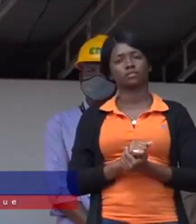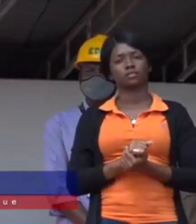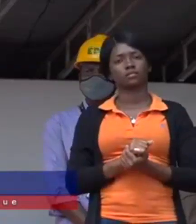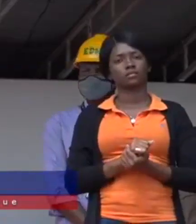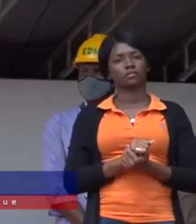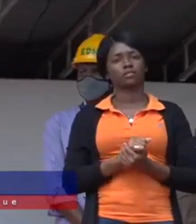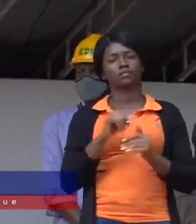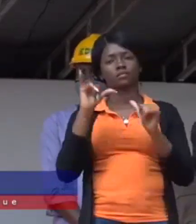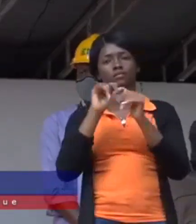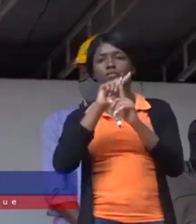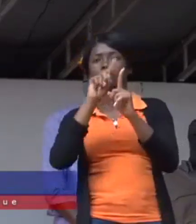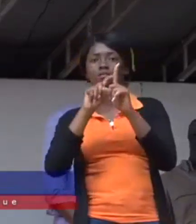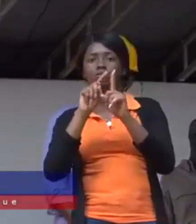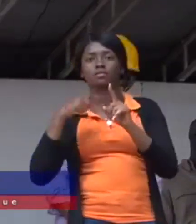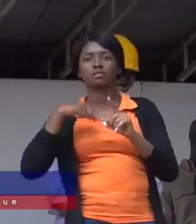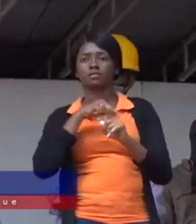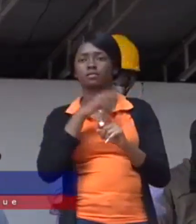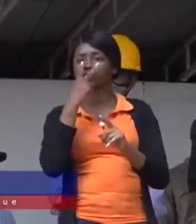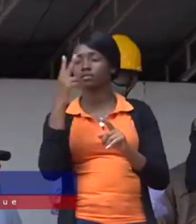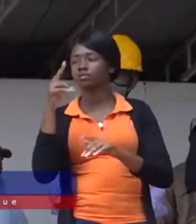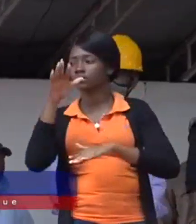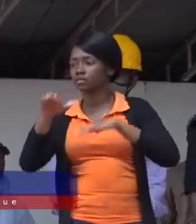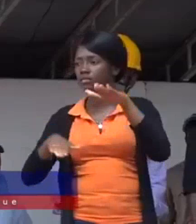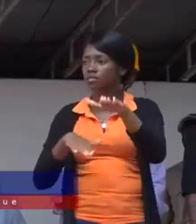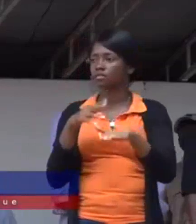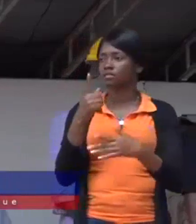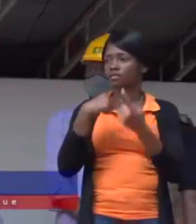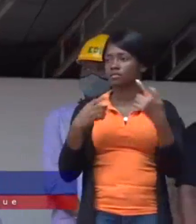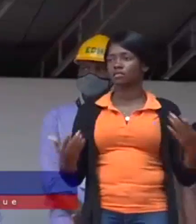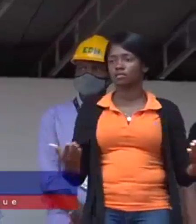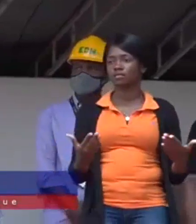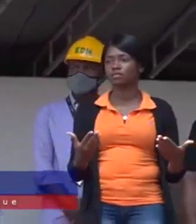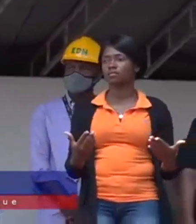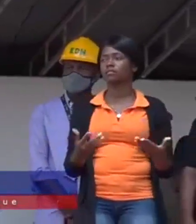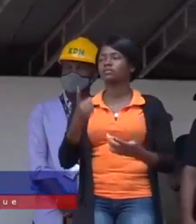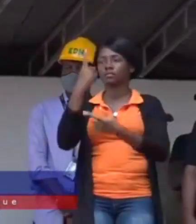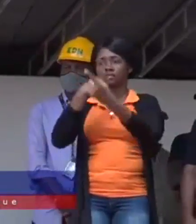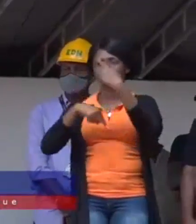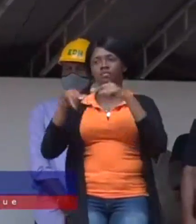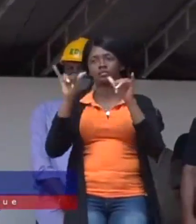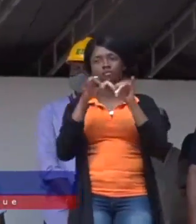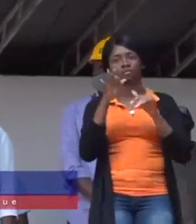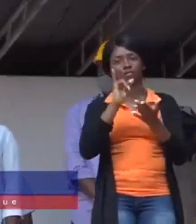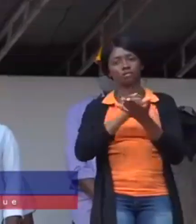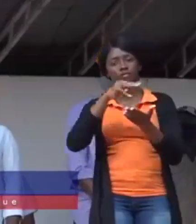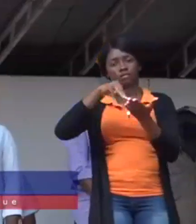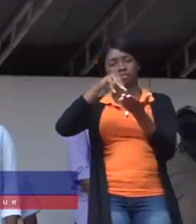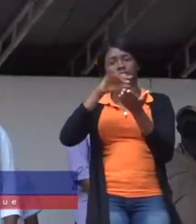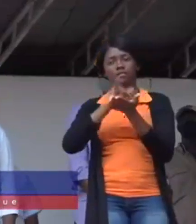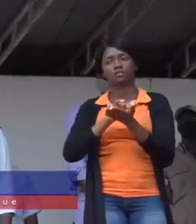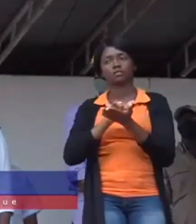Même Jean Noël nous autres marchés vin là, c'est comme ça m'a vinn dans centrale là pour me